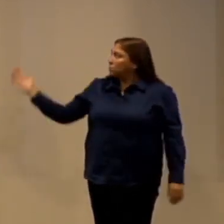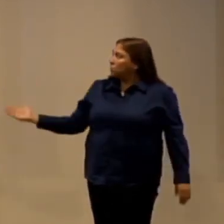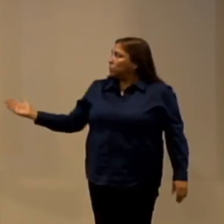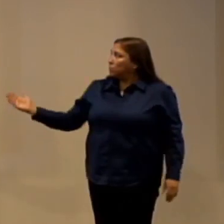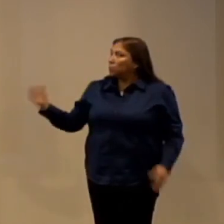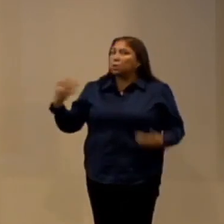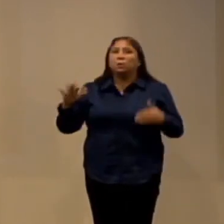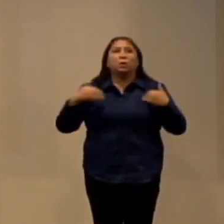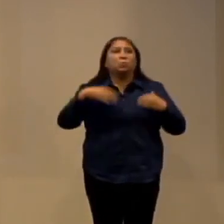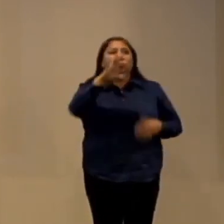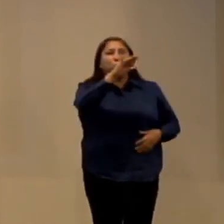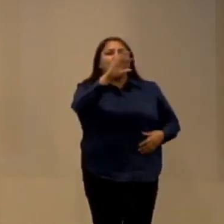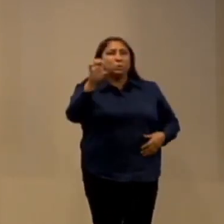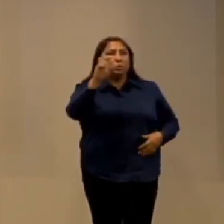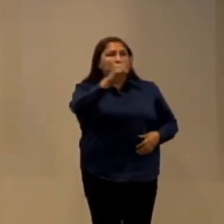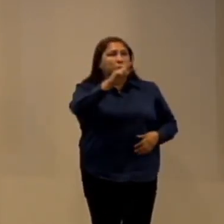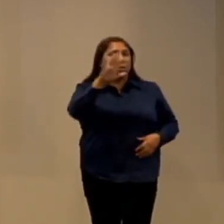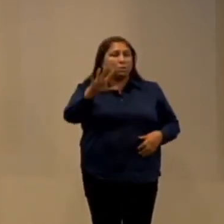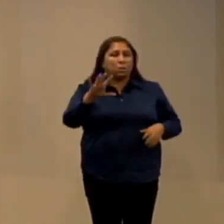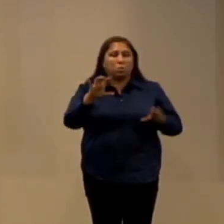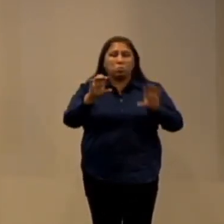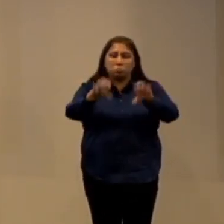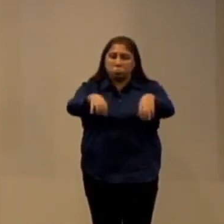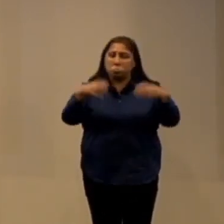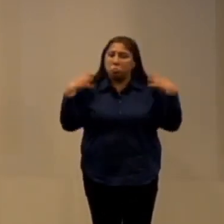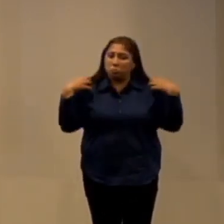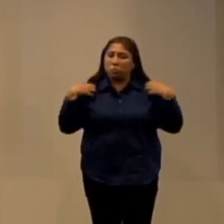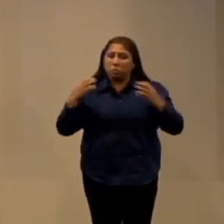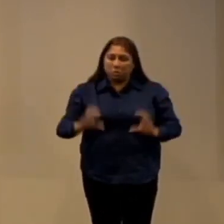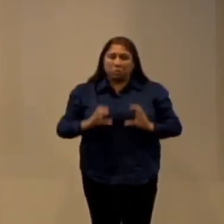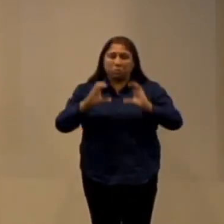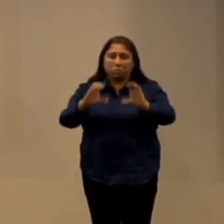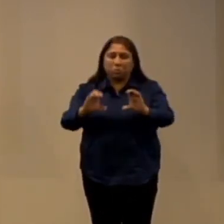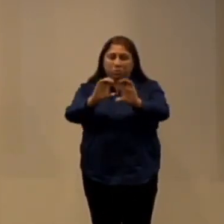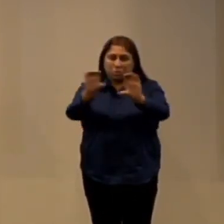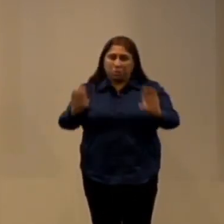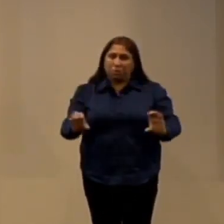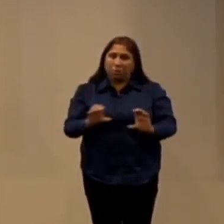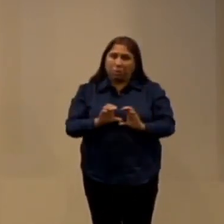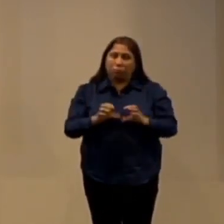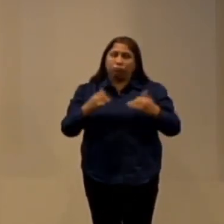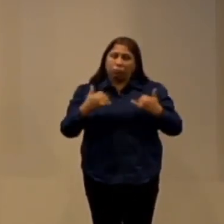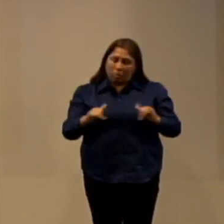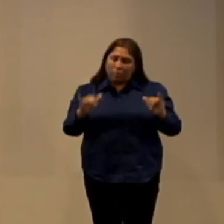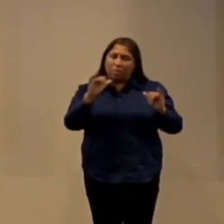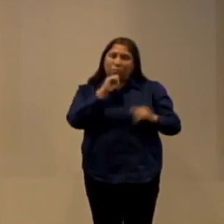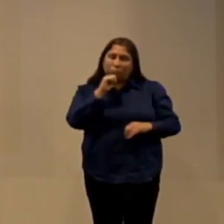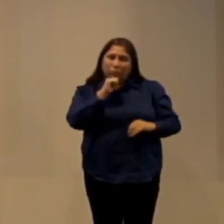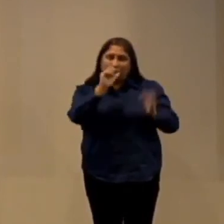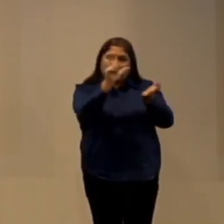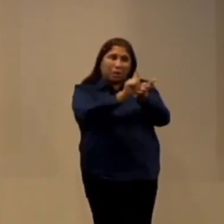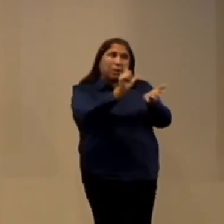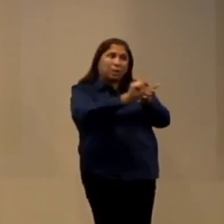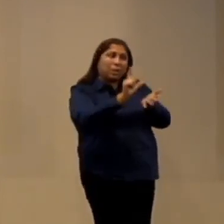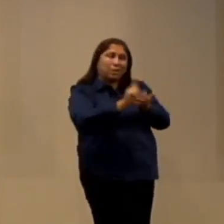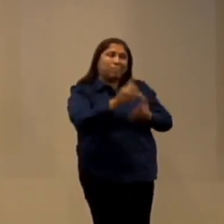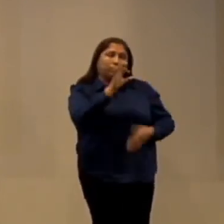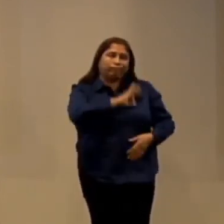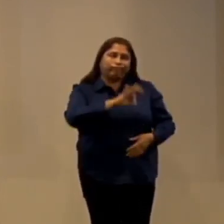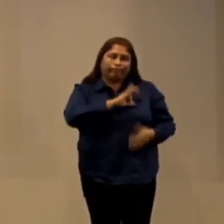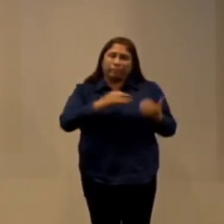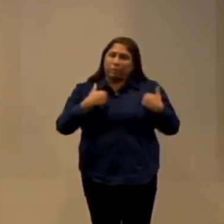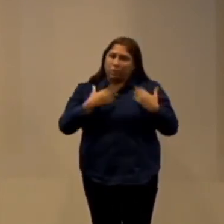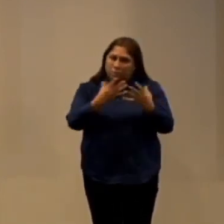miren, estamos con 925 establecimientos certificadores. Avancemos. Todavía hay repetición. Lima se beneficia, todavía tiene